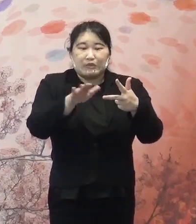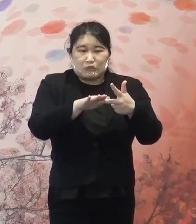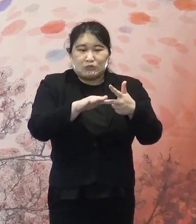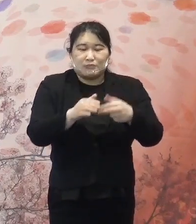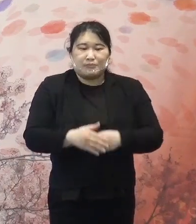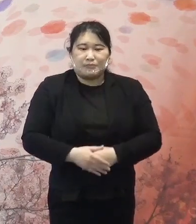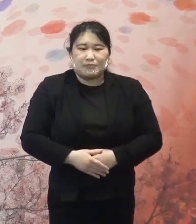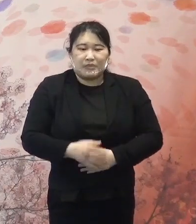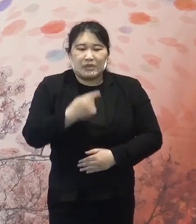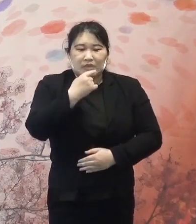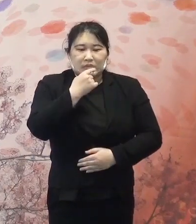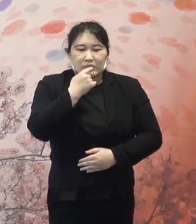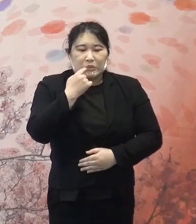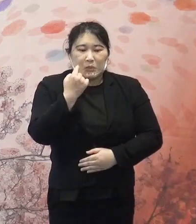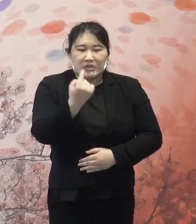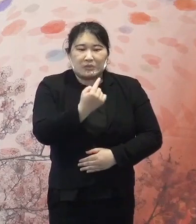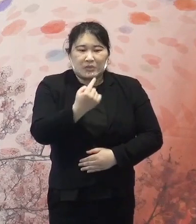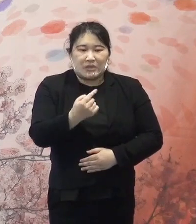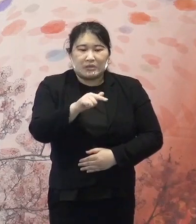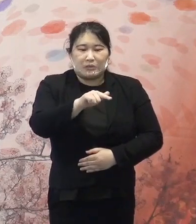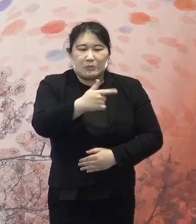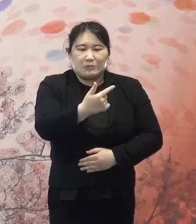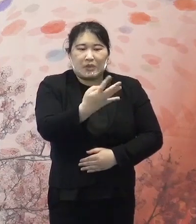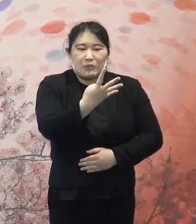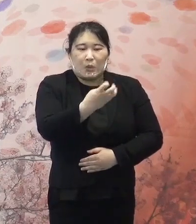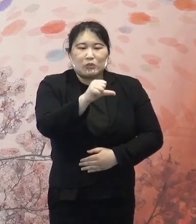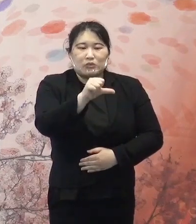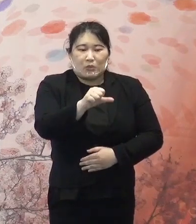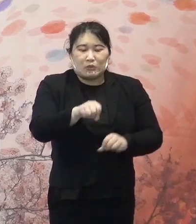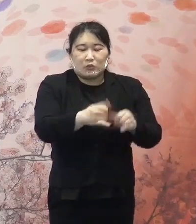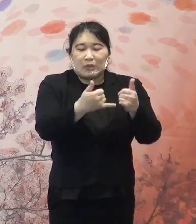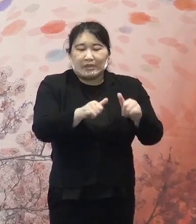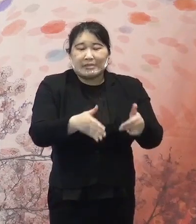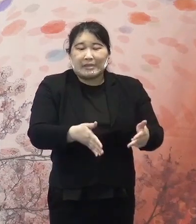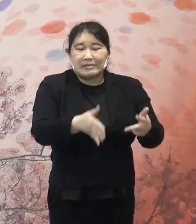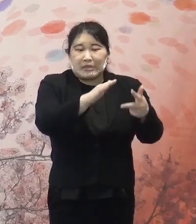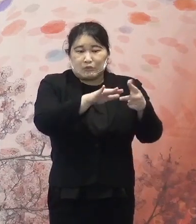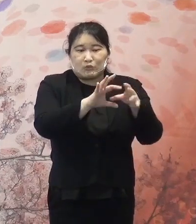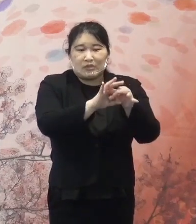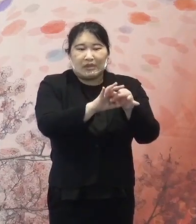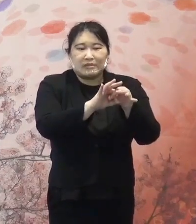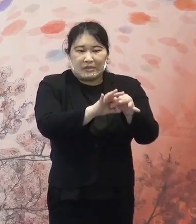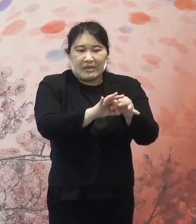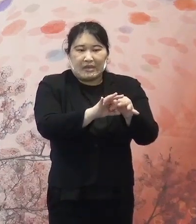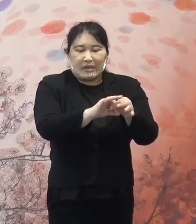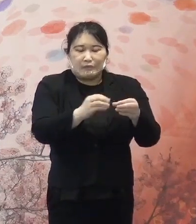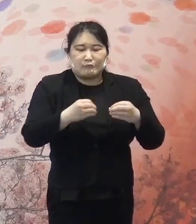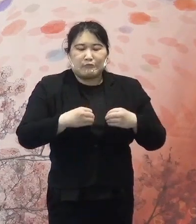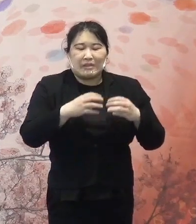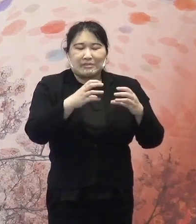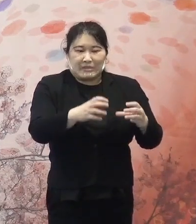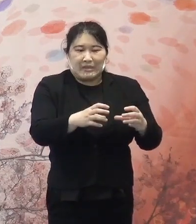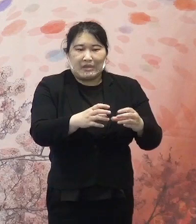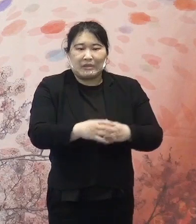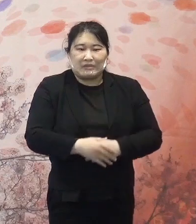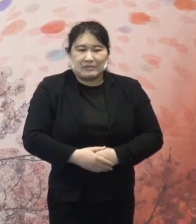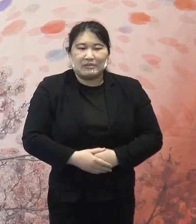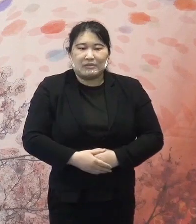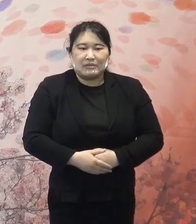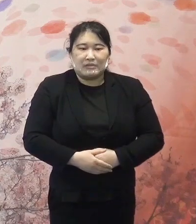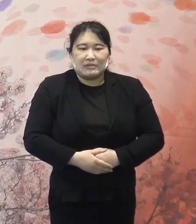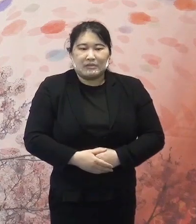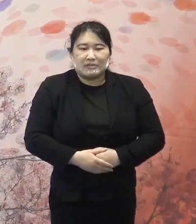が、白い人型お一人だけ645、障害者施設関連のクラスターとすでに起用発表済みの方の中に一